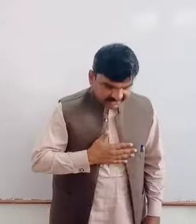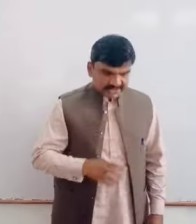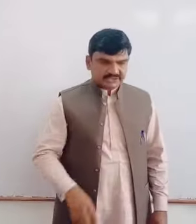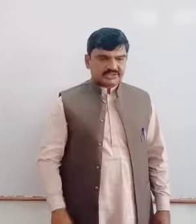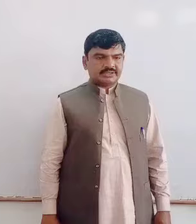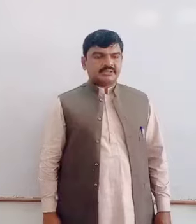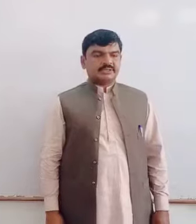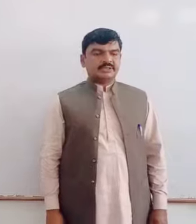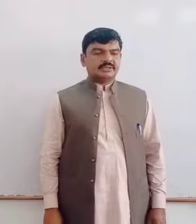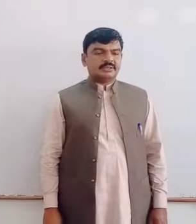दरवेश, हजरत मूसा,